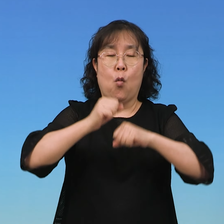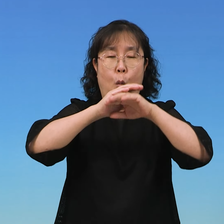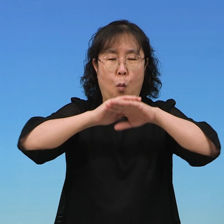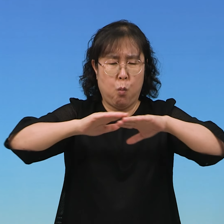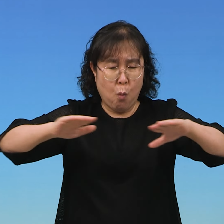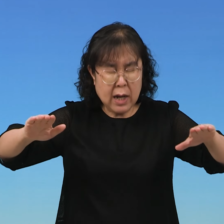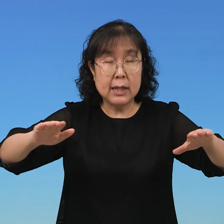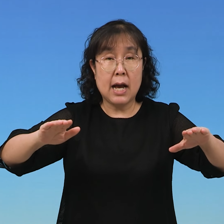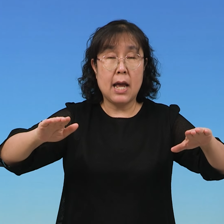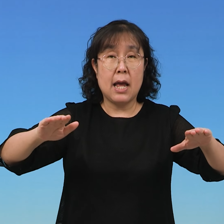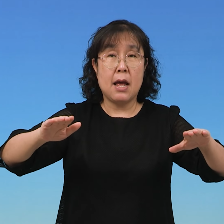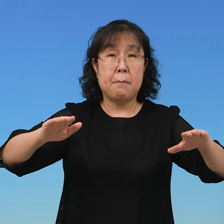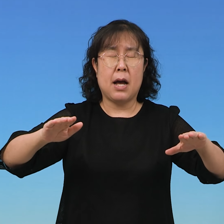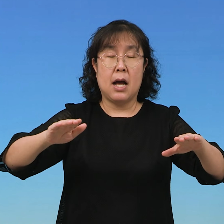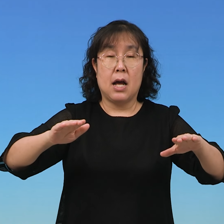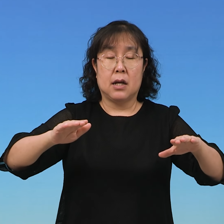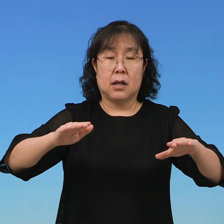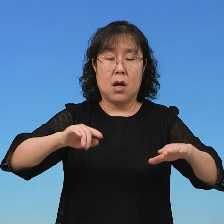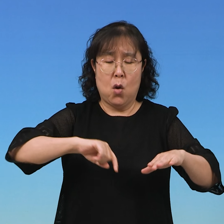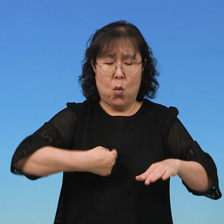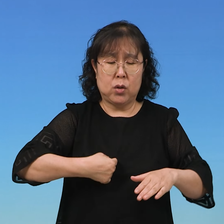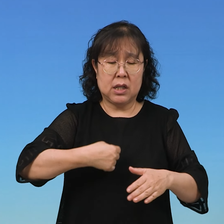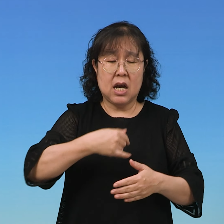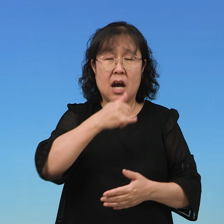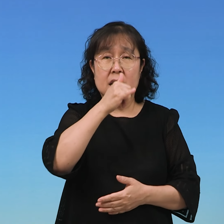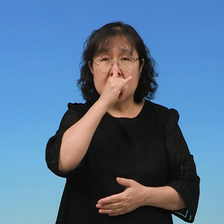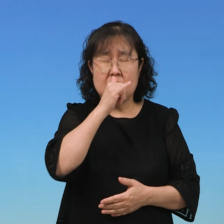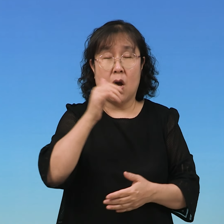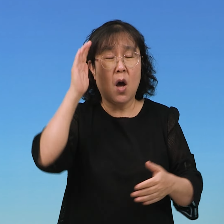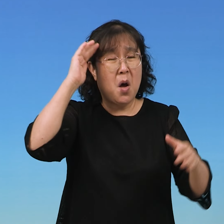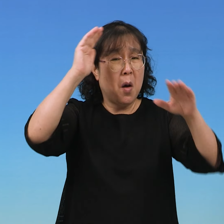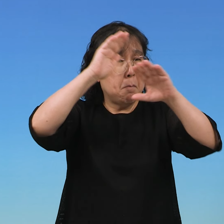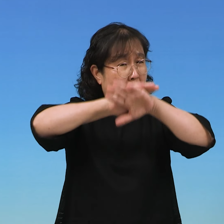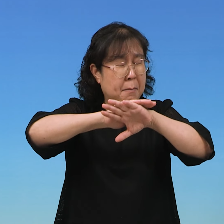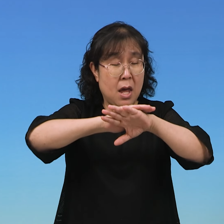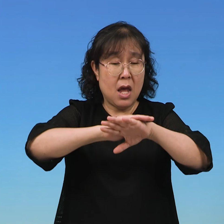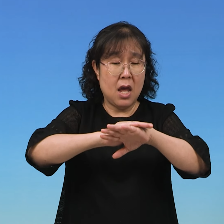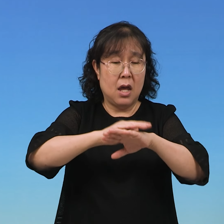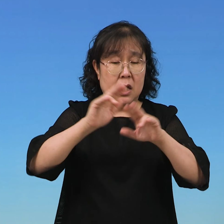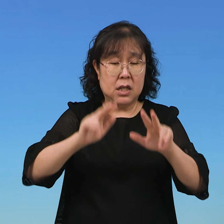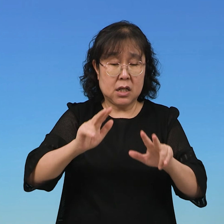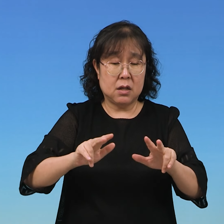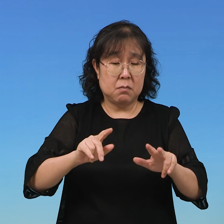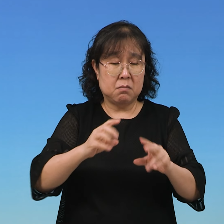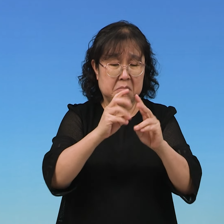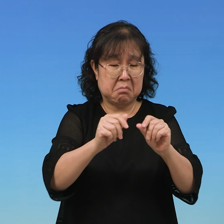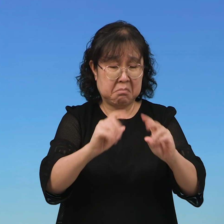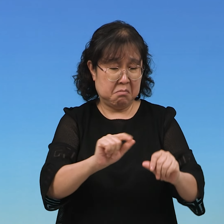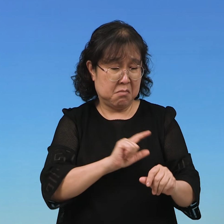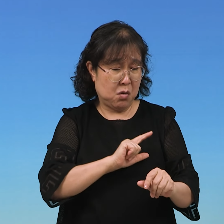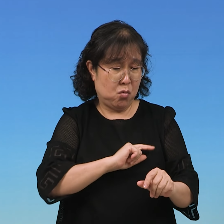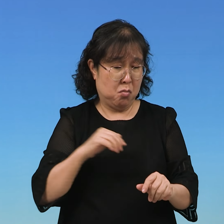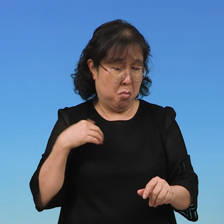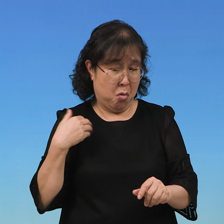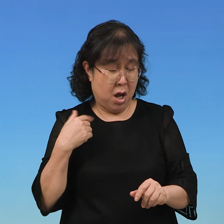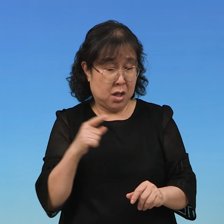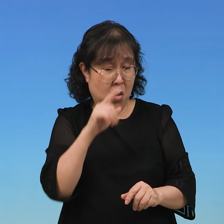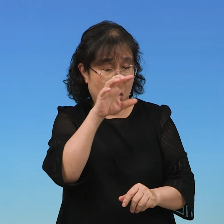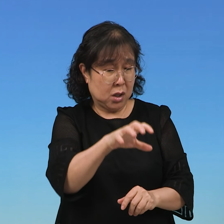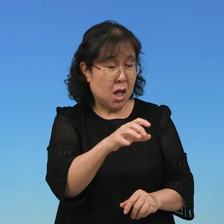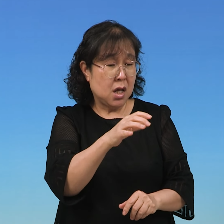광야에 내던져진 야곱이에요. 아까 말씀드렸잖아요. 지금 밤이 됐는데 여기가 어딘지도 몰라요. 어느 곳에 지금